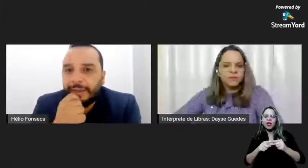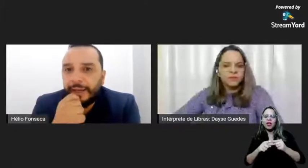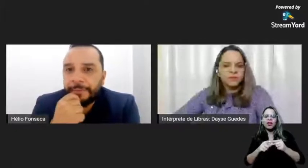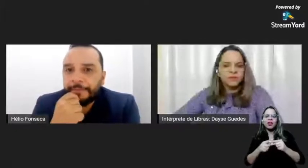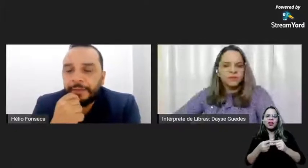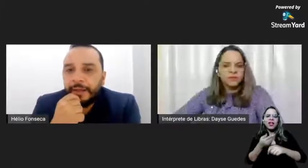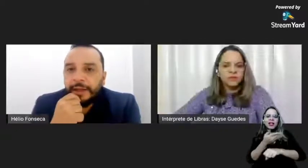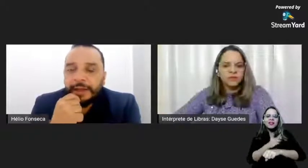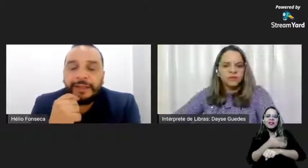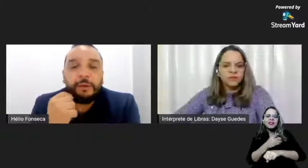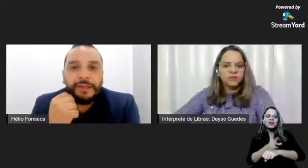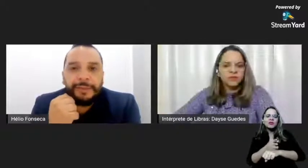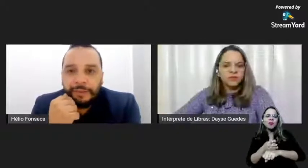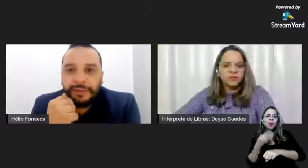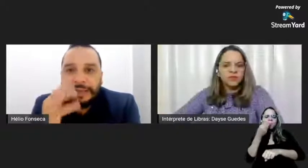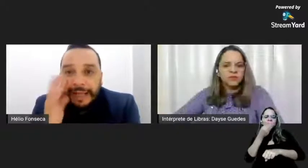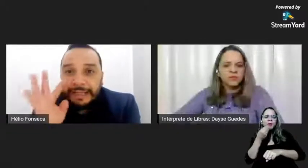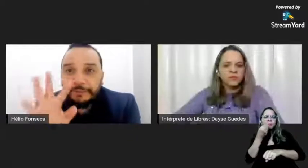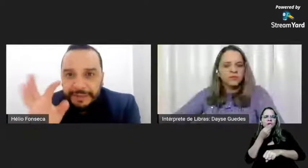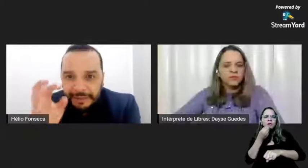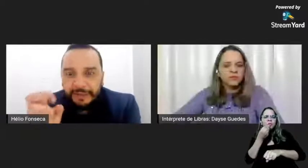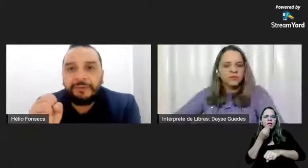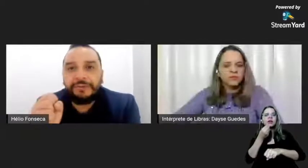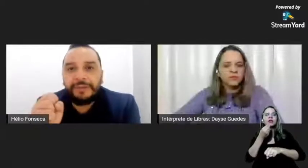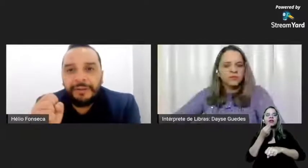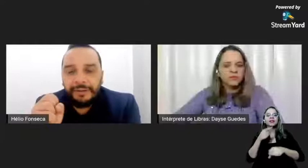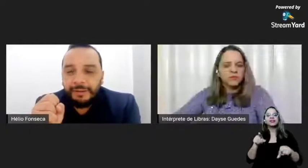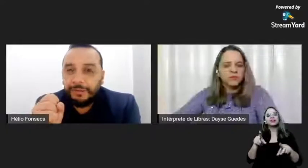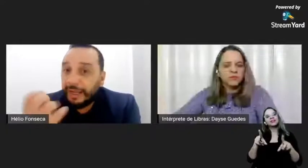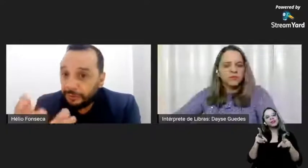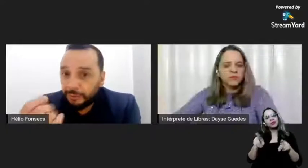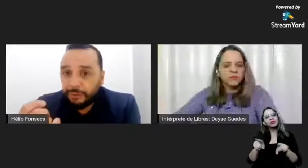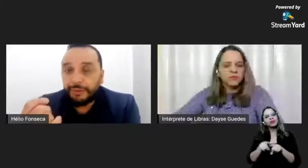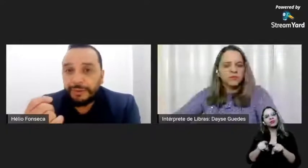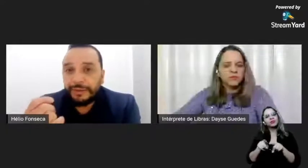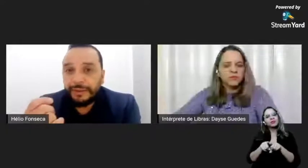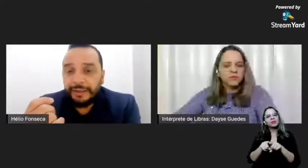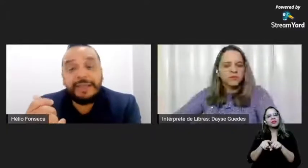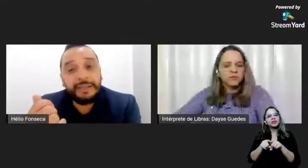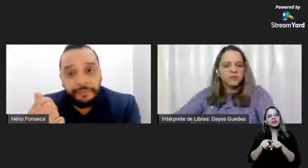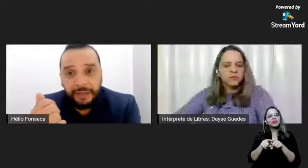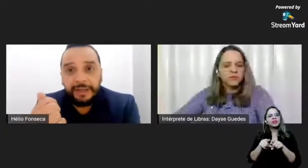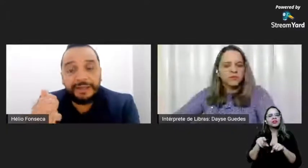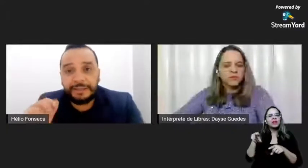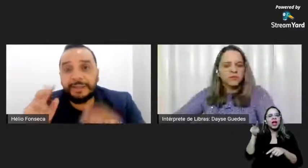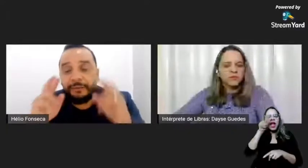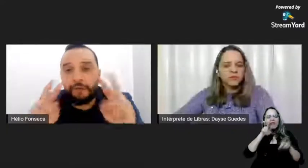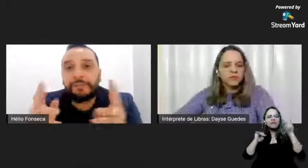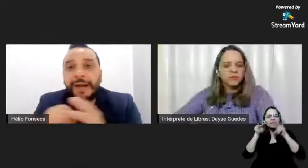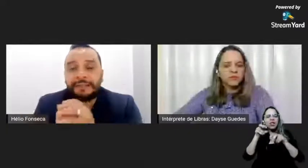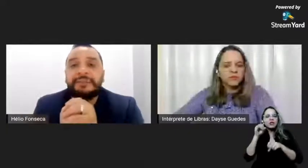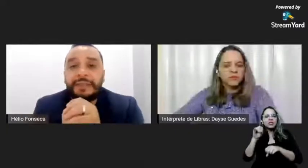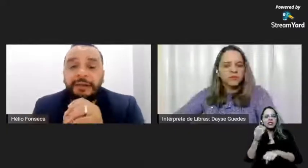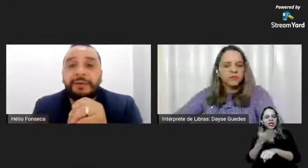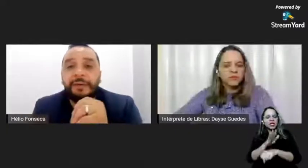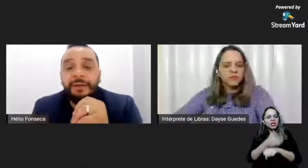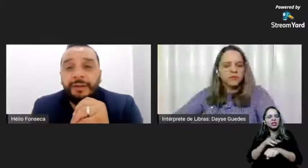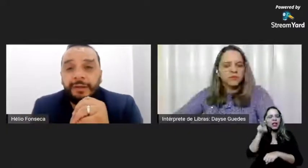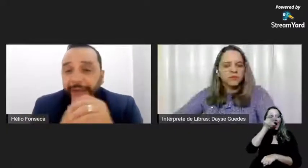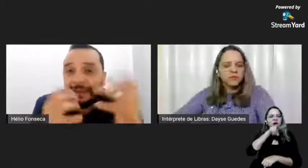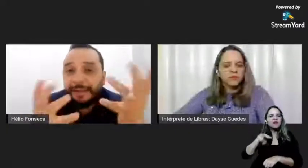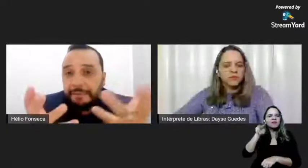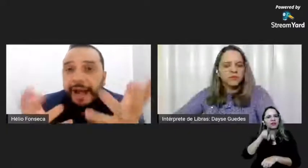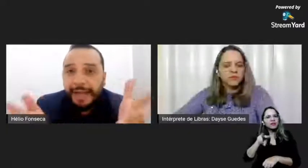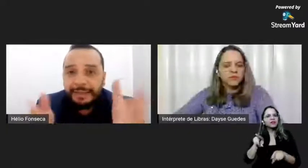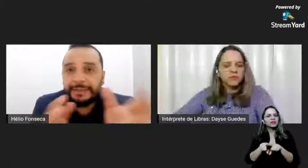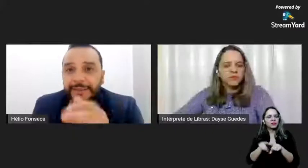treinou o paladar. Então, quando a pessoa treina a visão, no caso dos surdos, eles desenvolvem mais a visão.